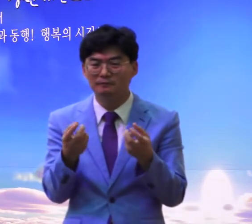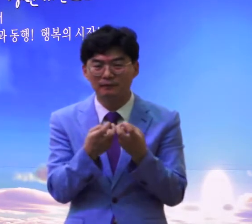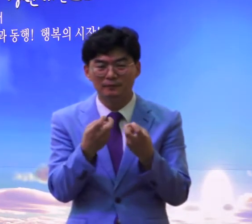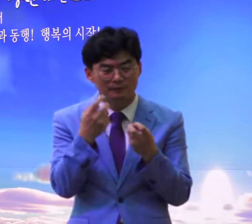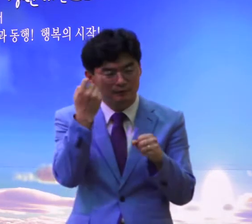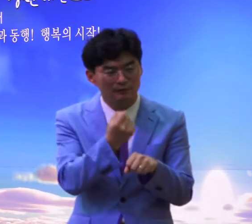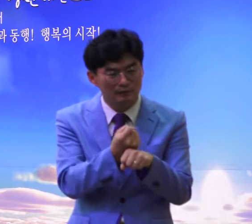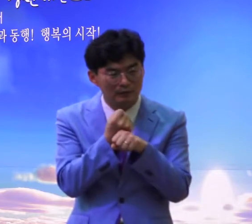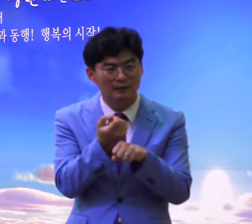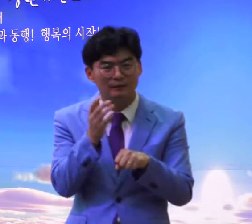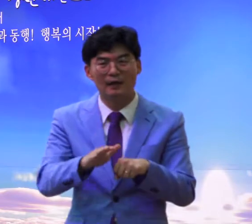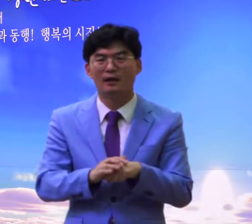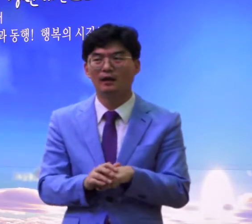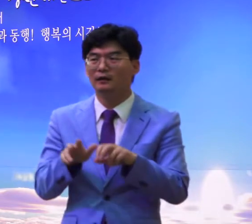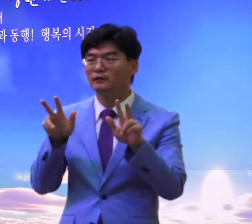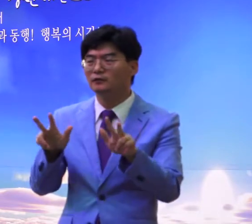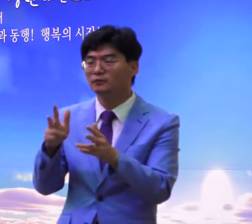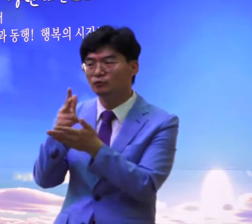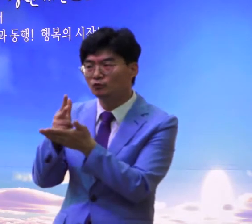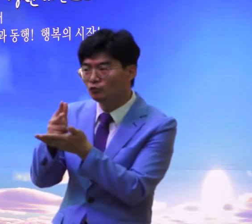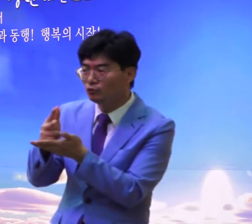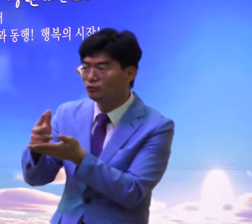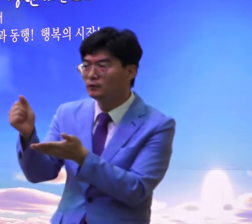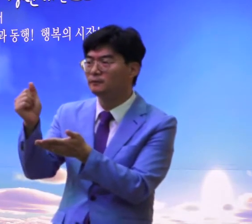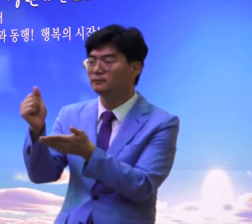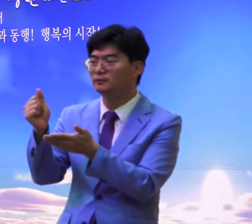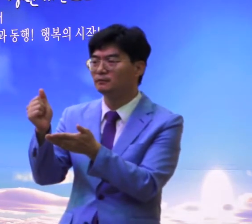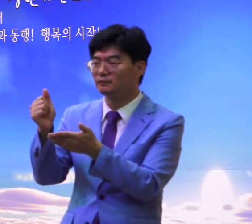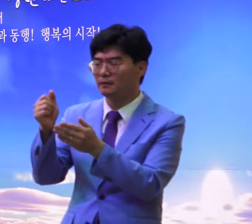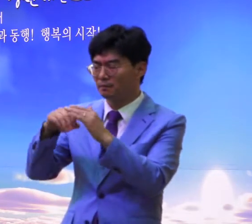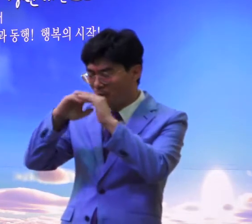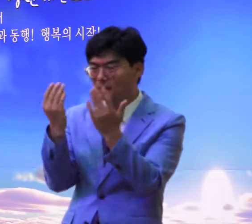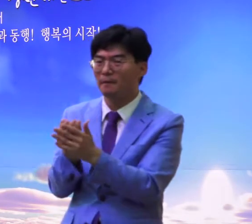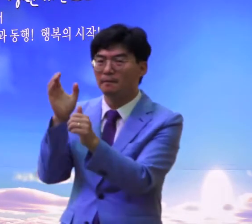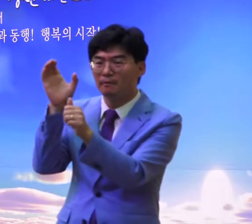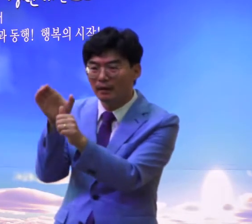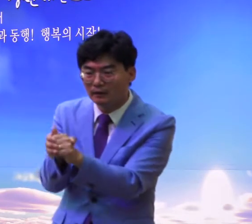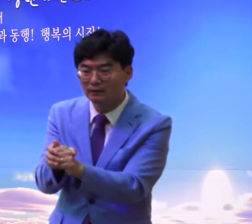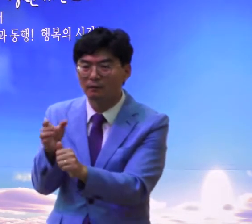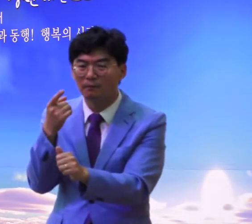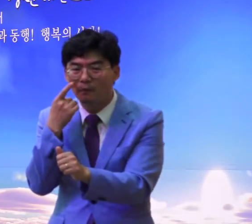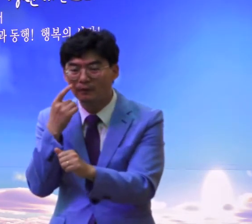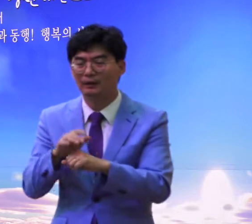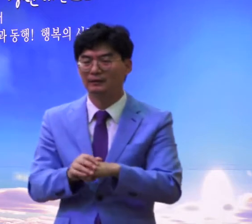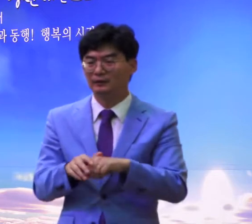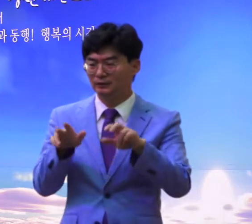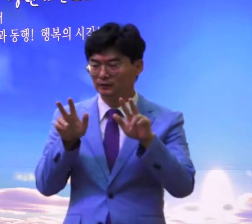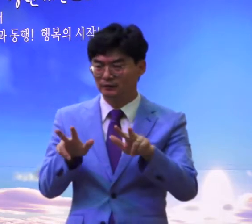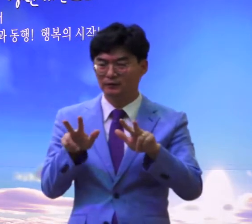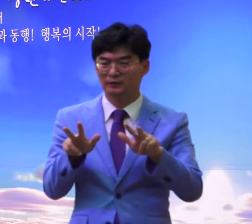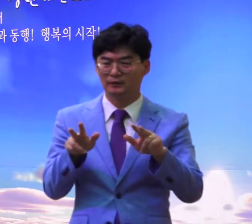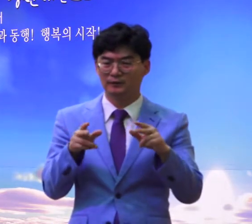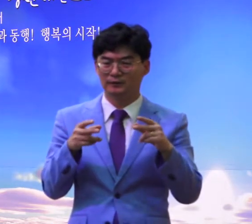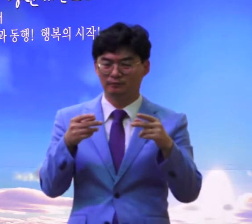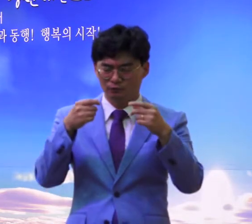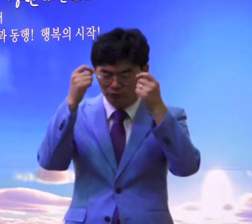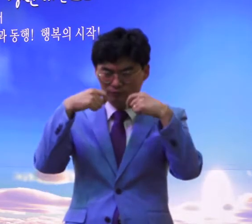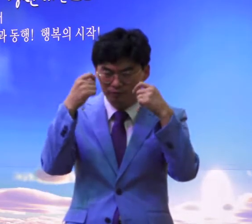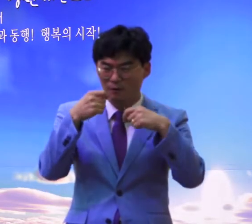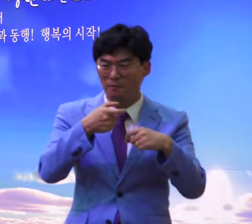정한 이상 말씀 그대로 살아나갑니다. 지금 형편으로는 눈에 눈물이 강같이